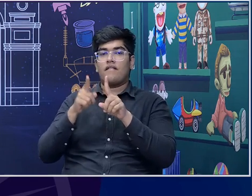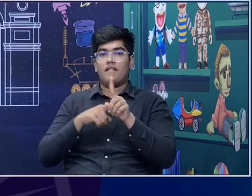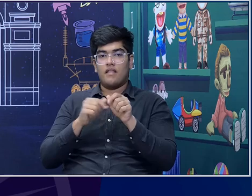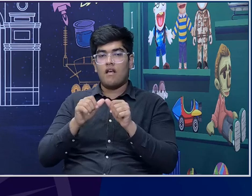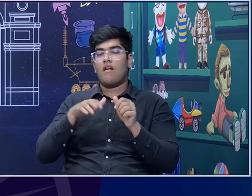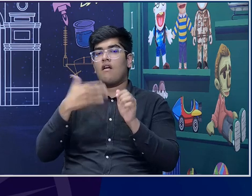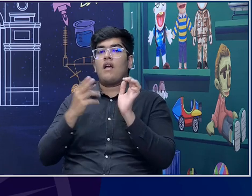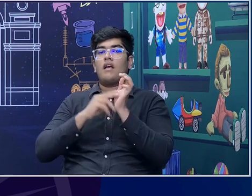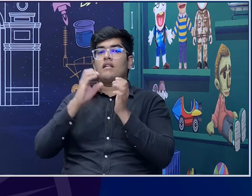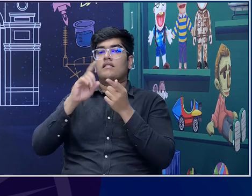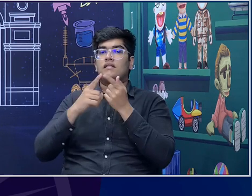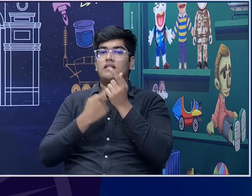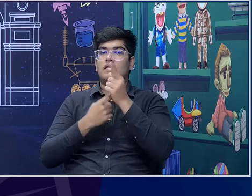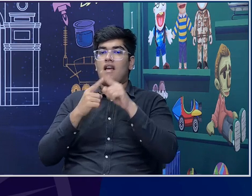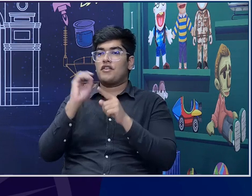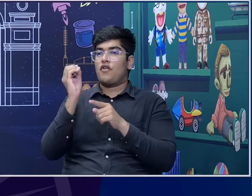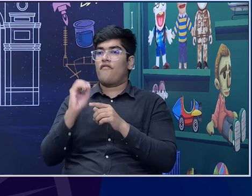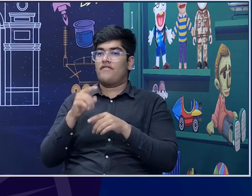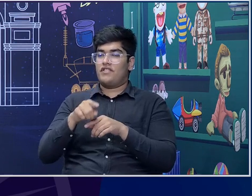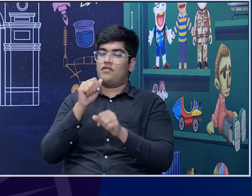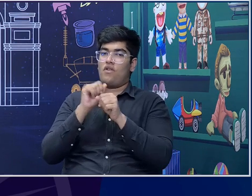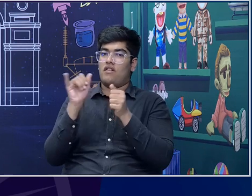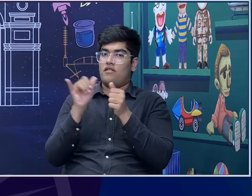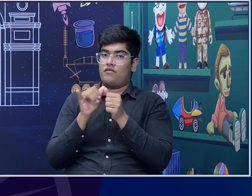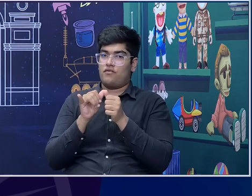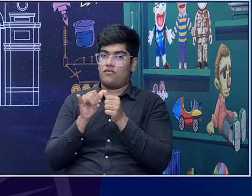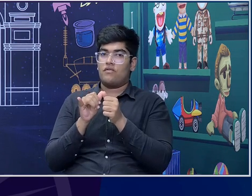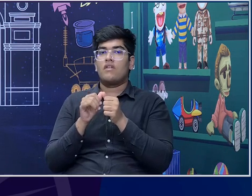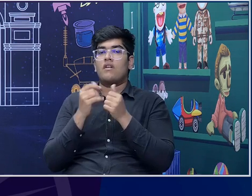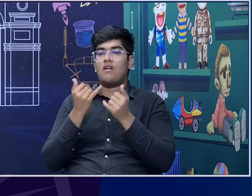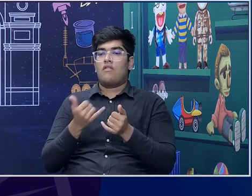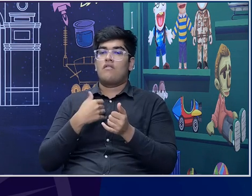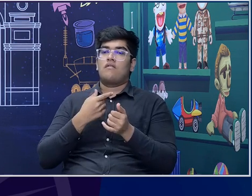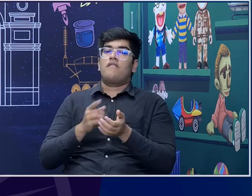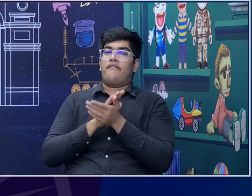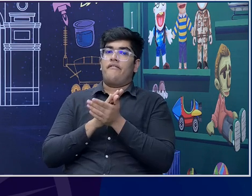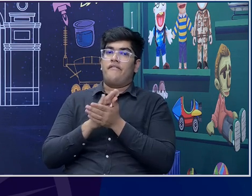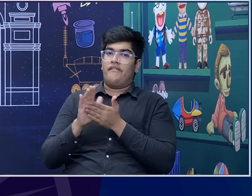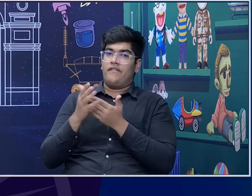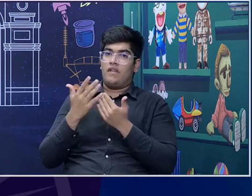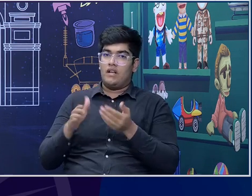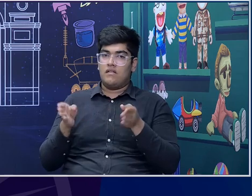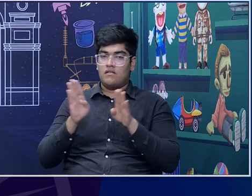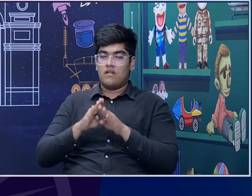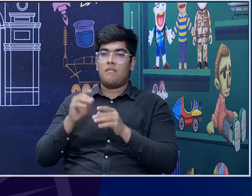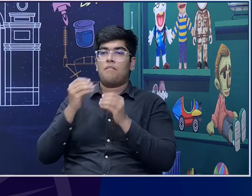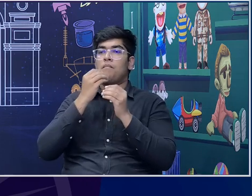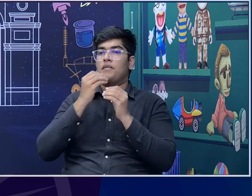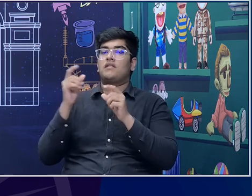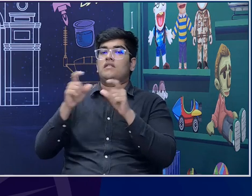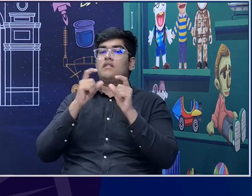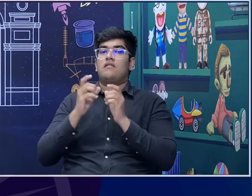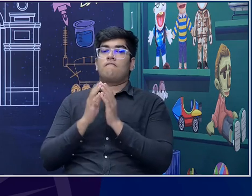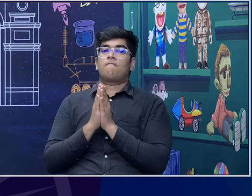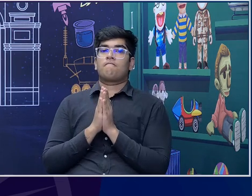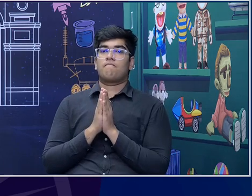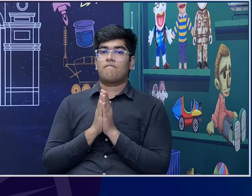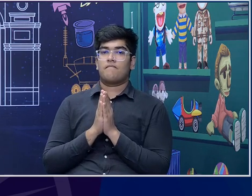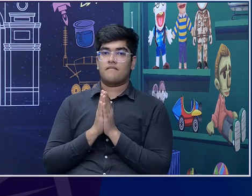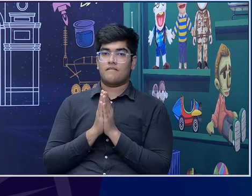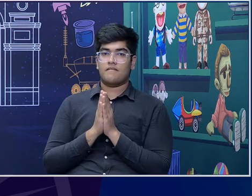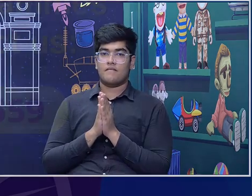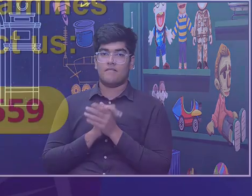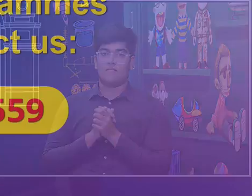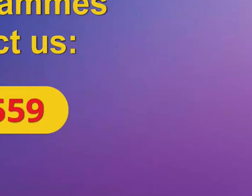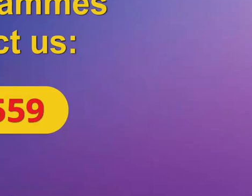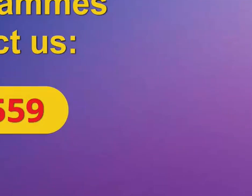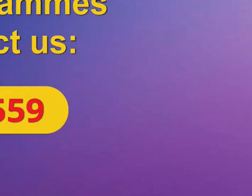ये